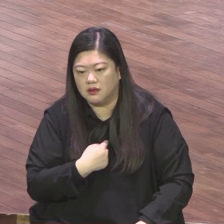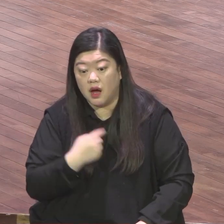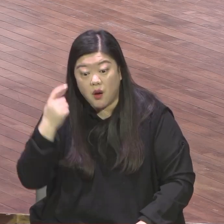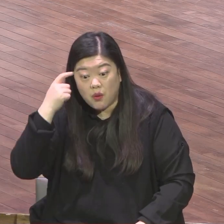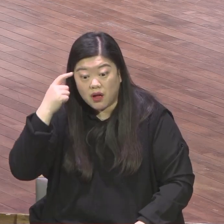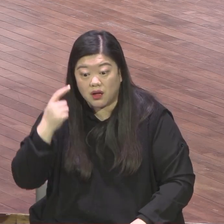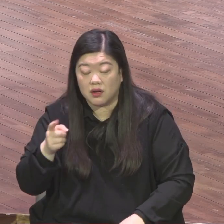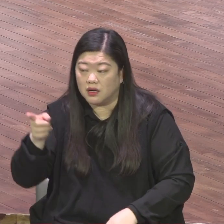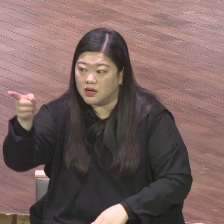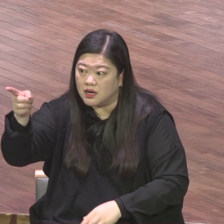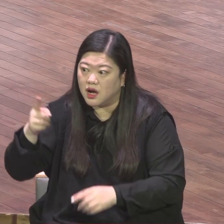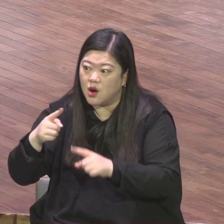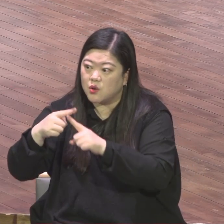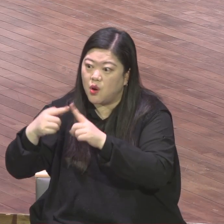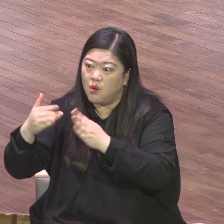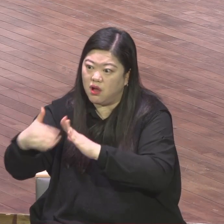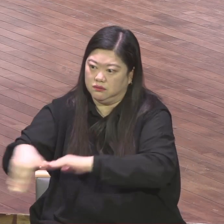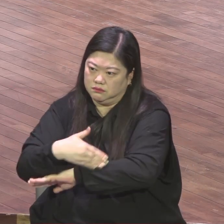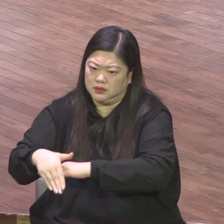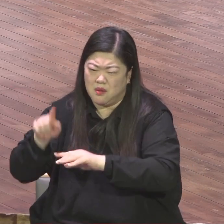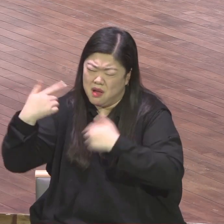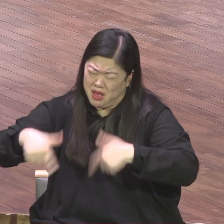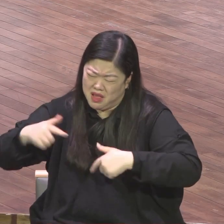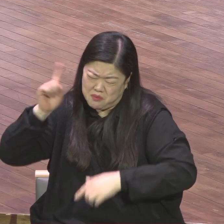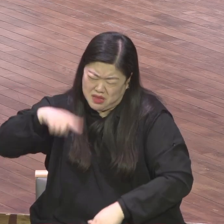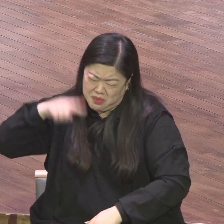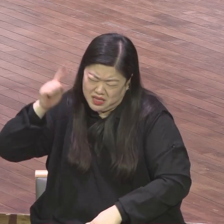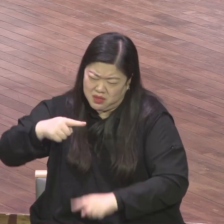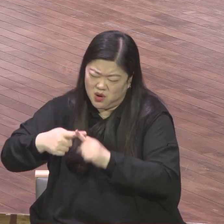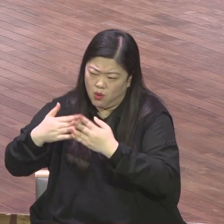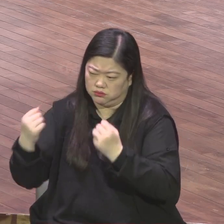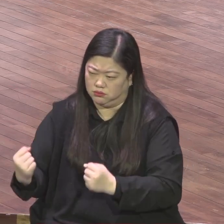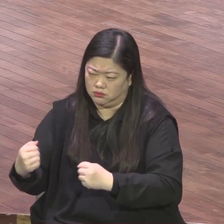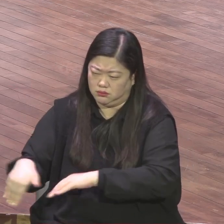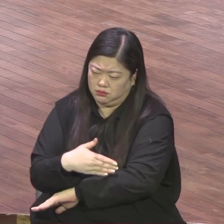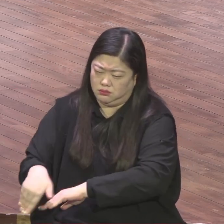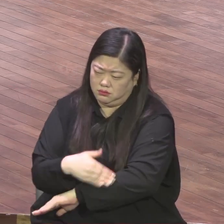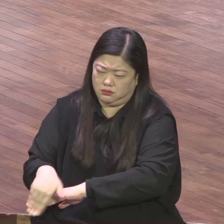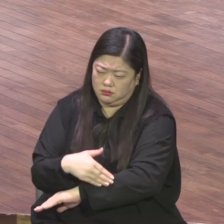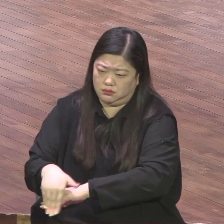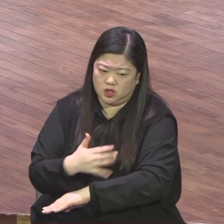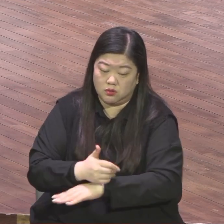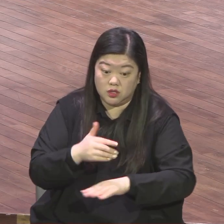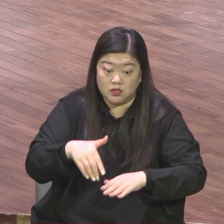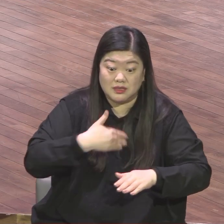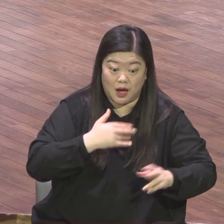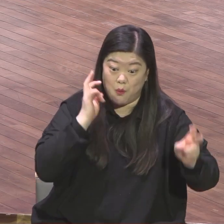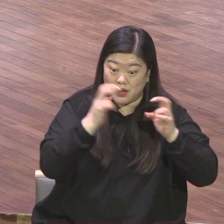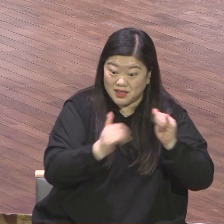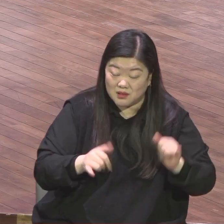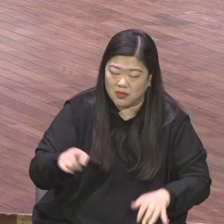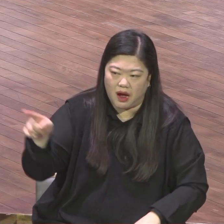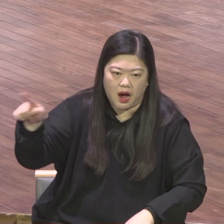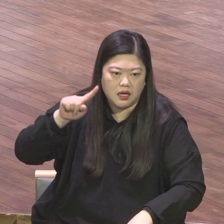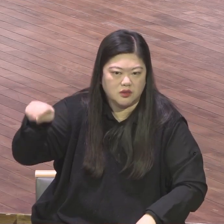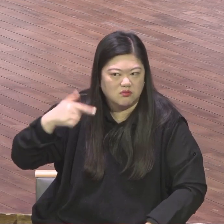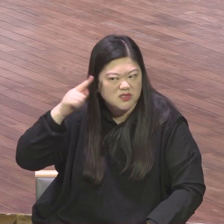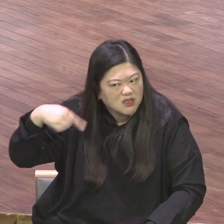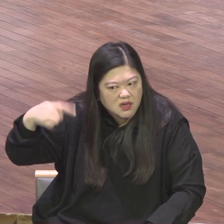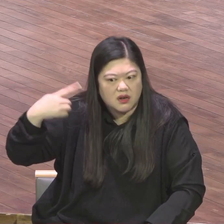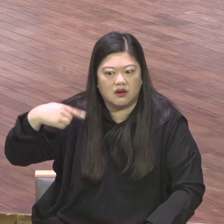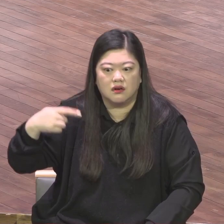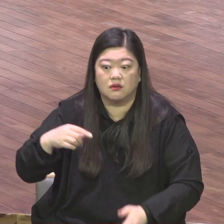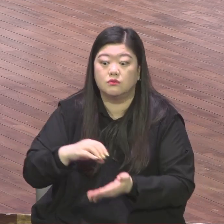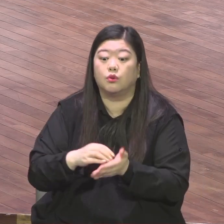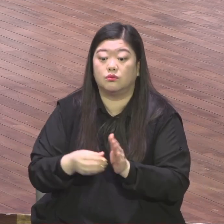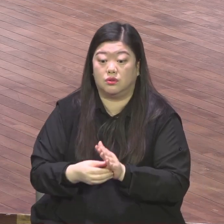좀 미쳤으시기 바랍니다. 바울이 미쳤다 그랬어요. 난 바울 난 그리스도에 미쳤다. 정신 차리지 말고